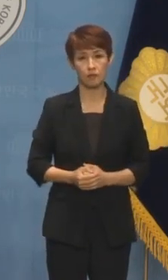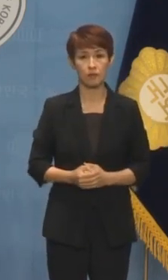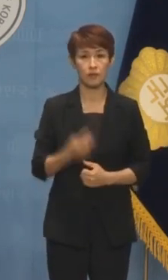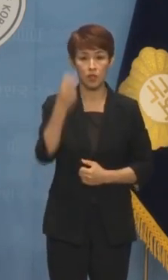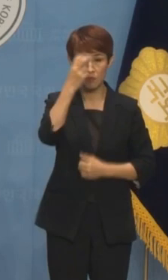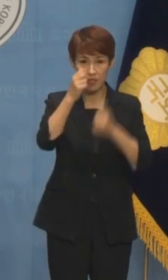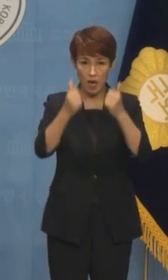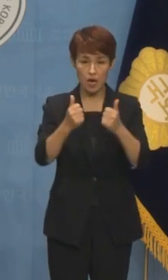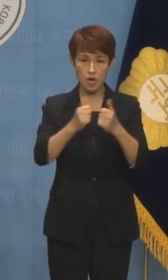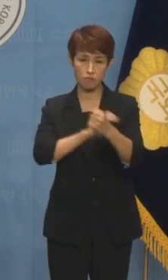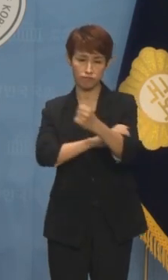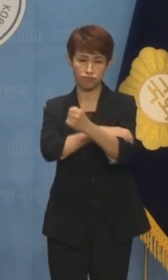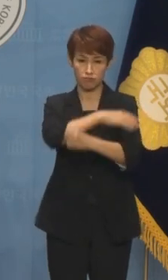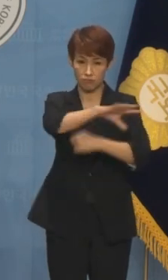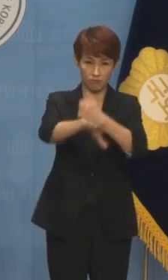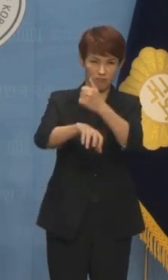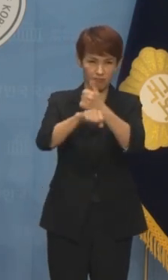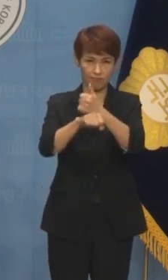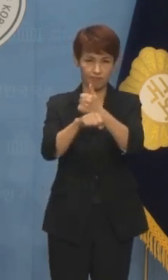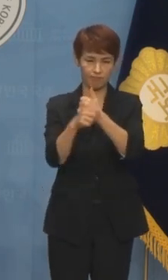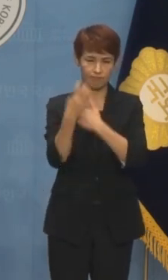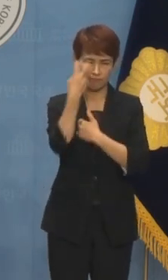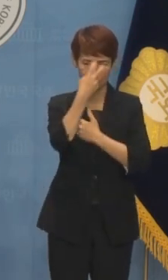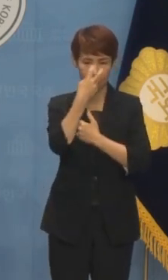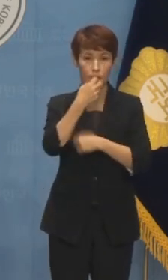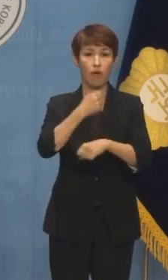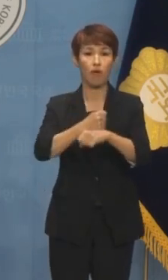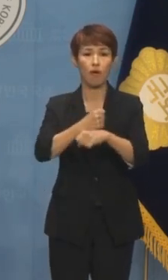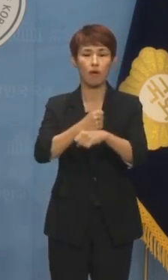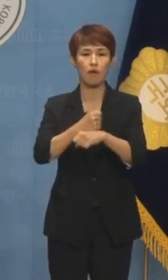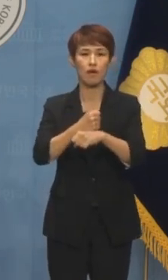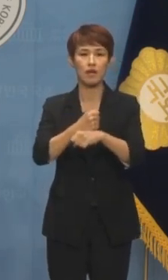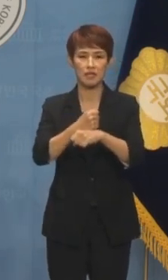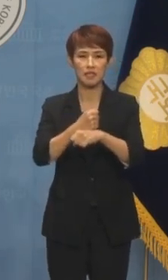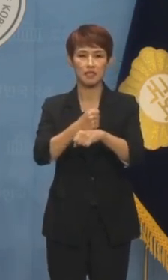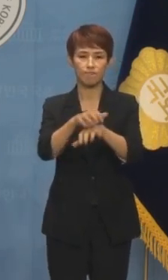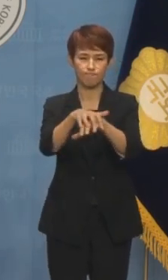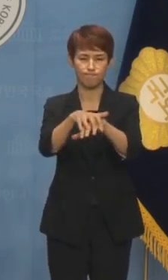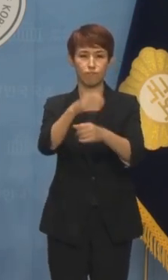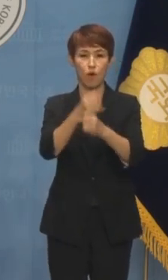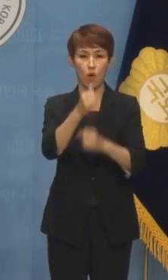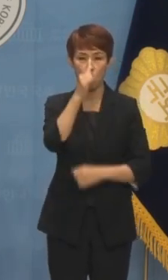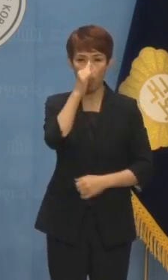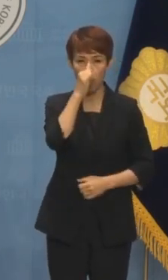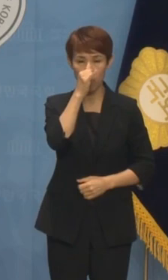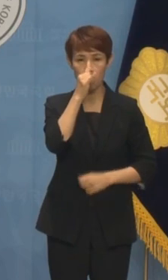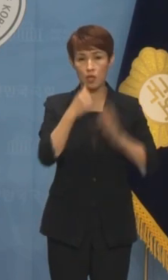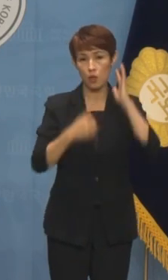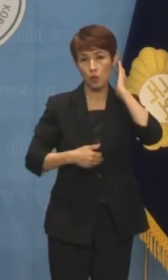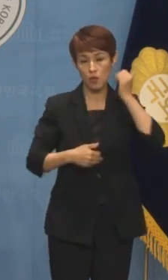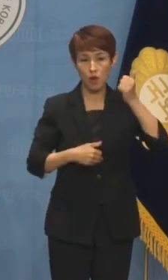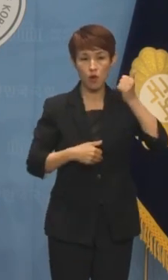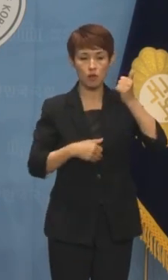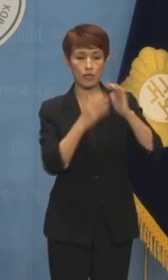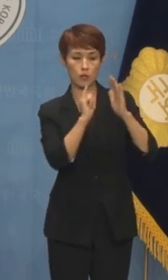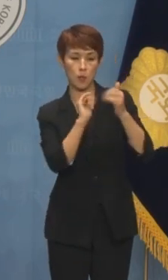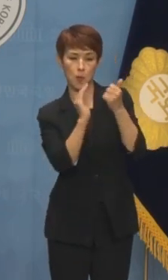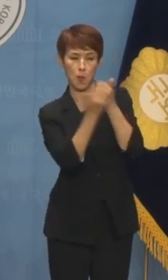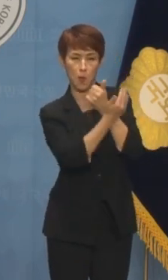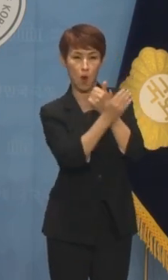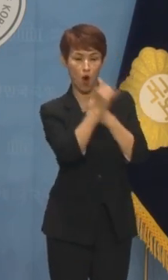검찰 등 권력기관을 철저히 통제하여 사정 정국을 이끌고 대통령과 그 가족을